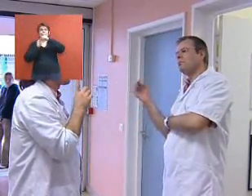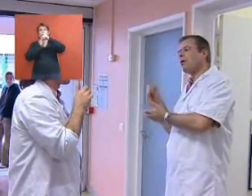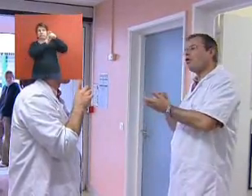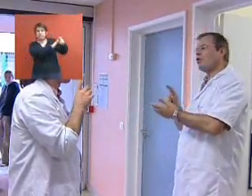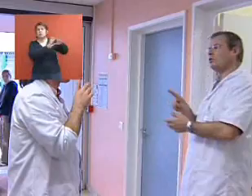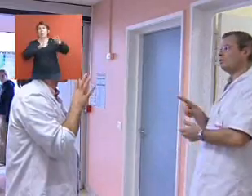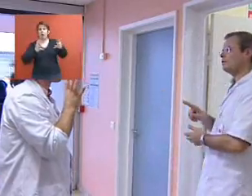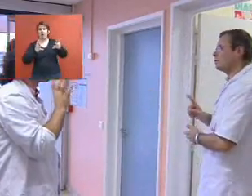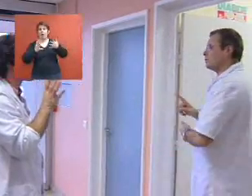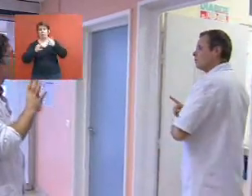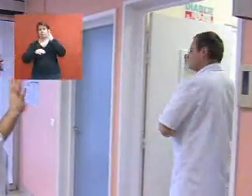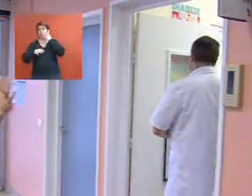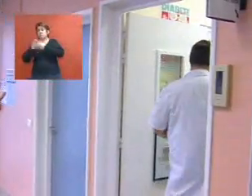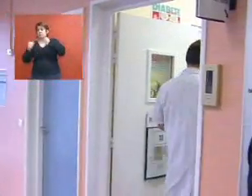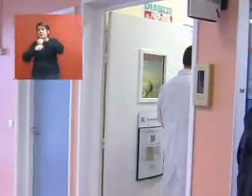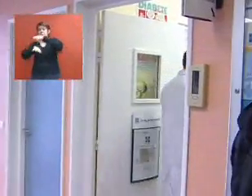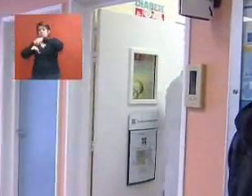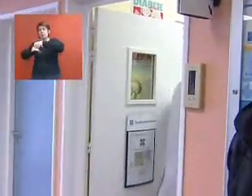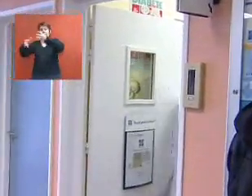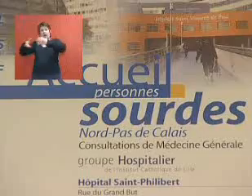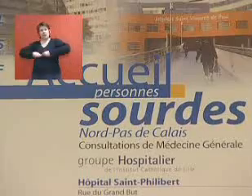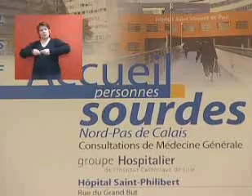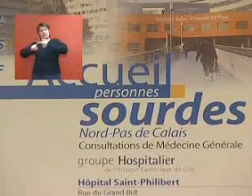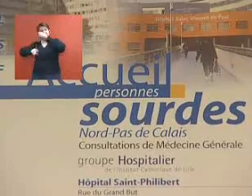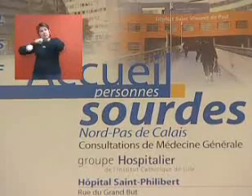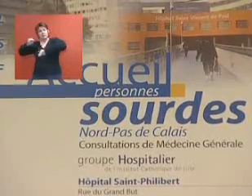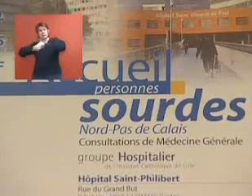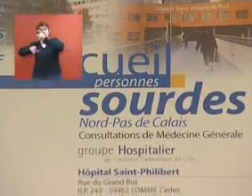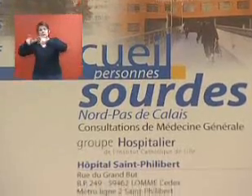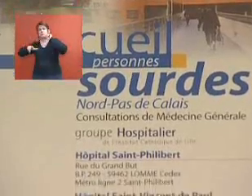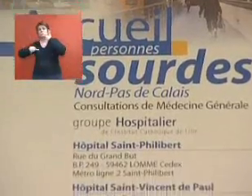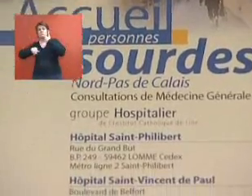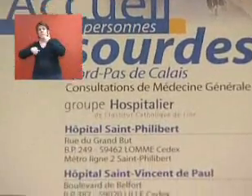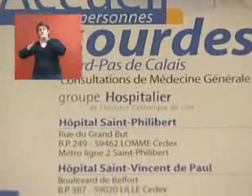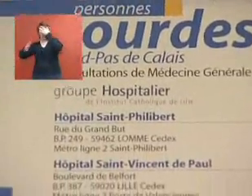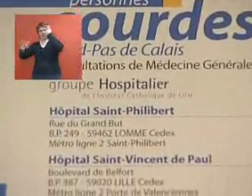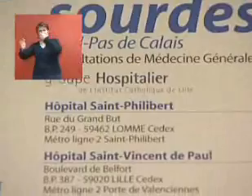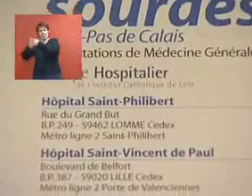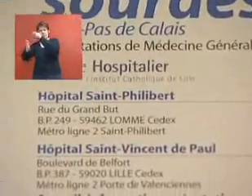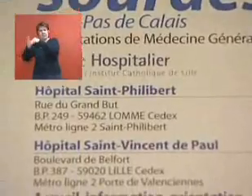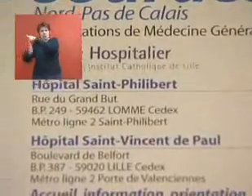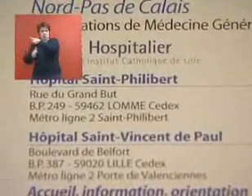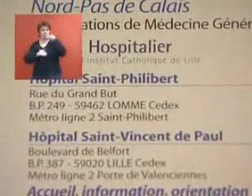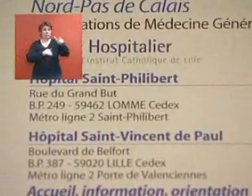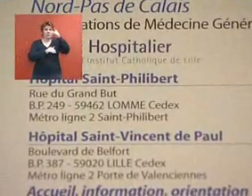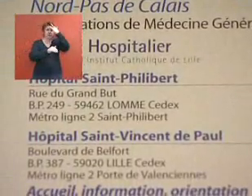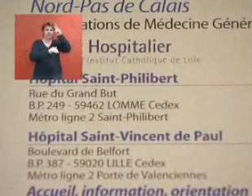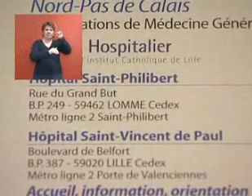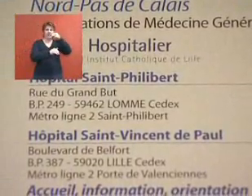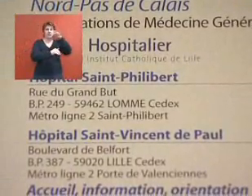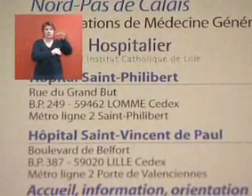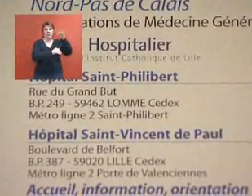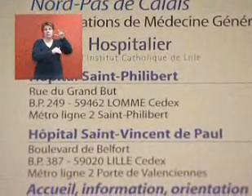le docteur Drillon a créé un pôle d'accueil, de ressources et des soins en 2002 à l'hôpital Saint-Philibert et à Saint-Vincent-de-Paul